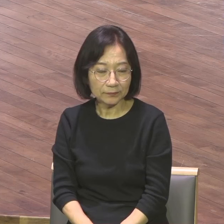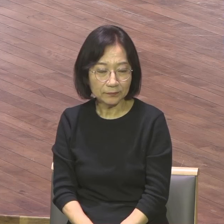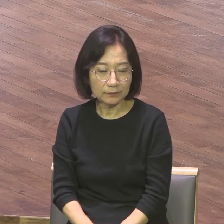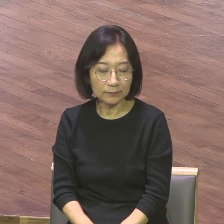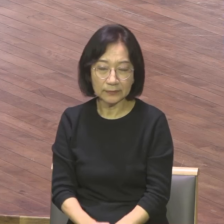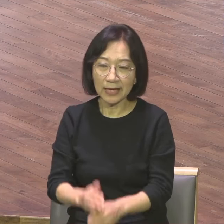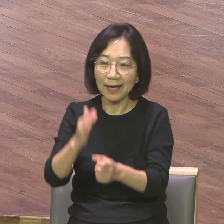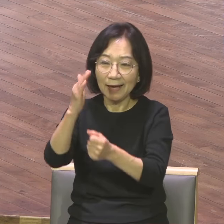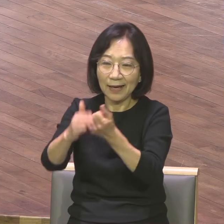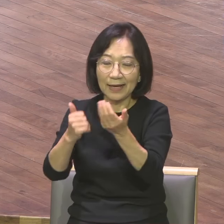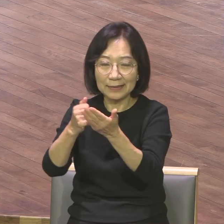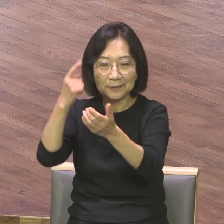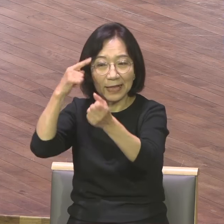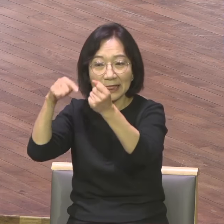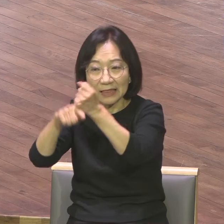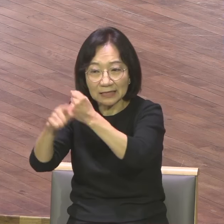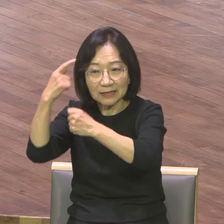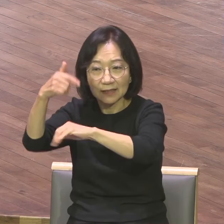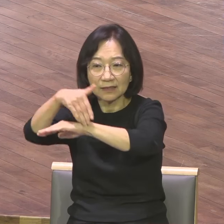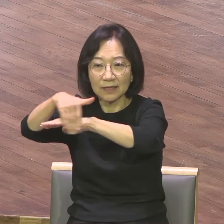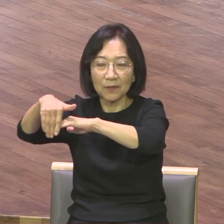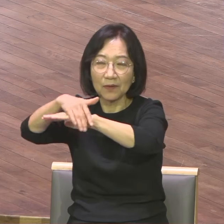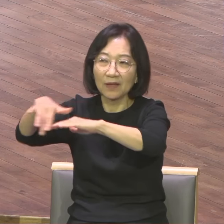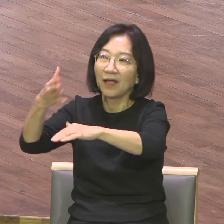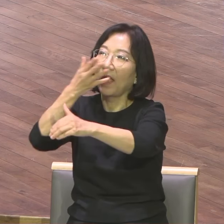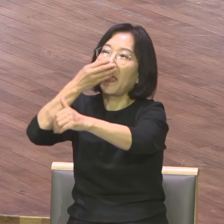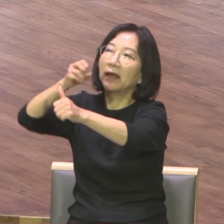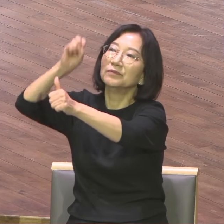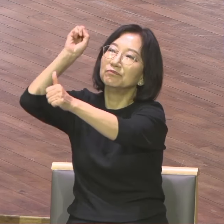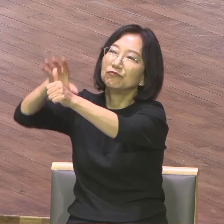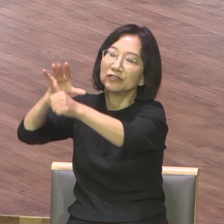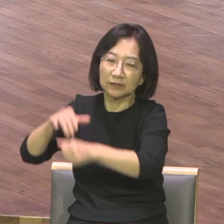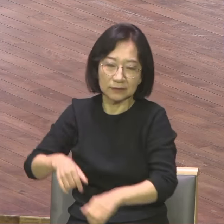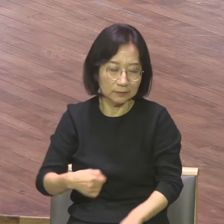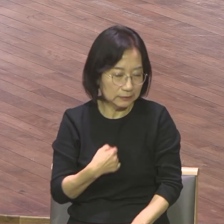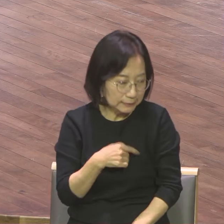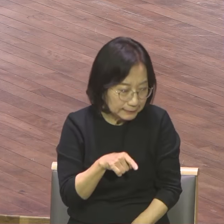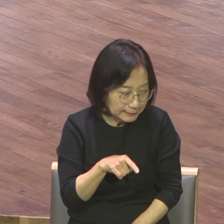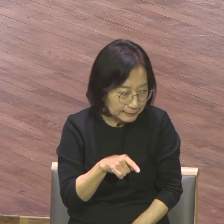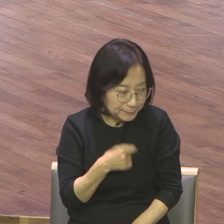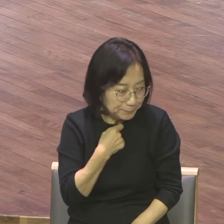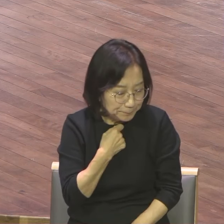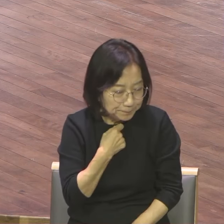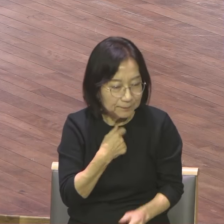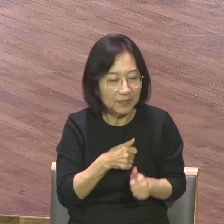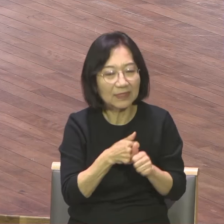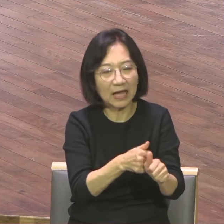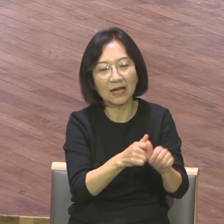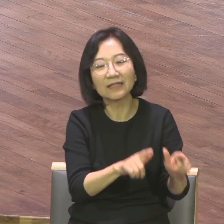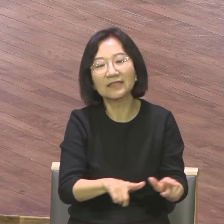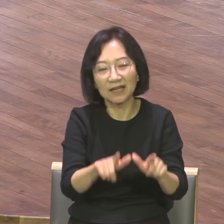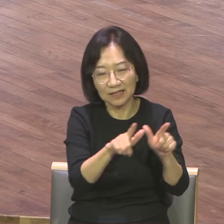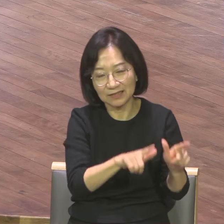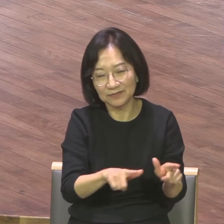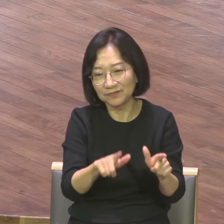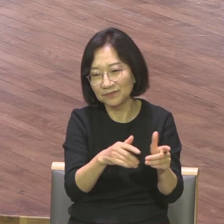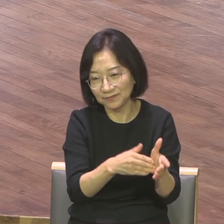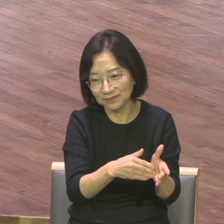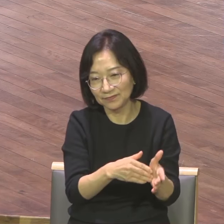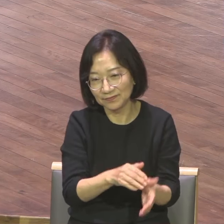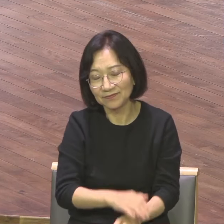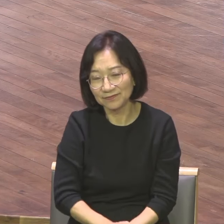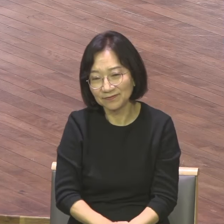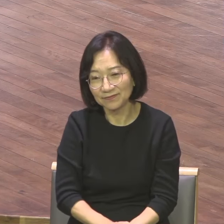뜻과 계획과는 전혀 상관없는 그런 자기만의 삶을 산 것입니다.